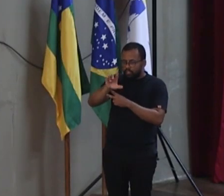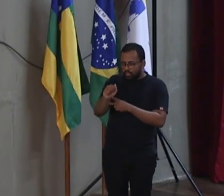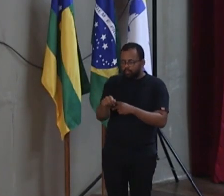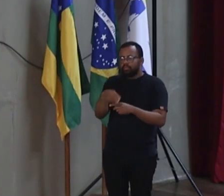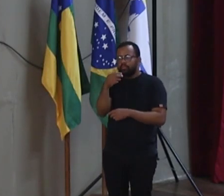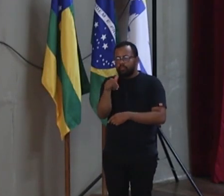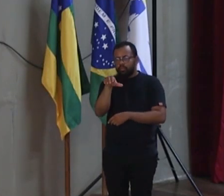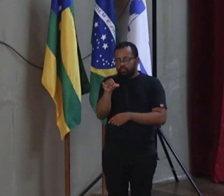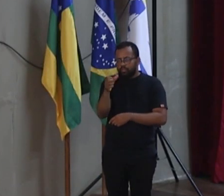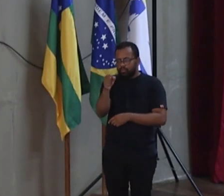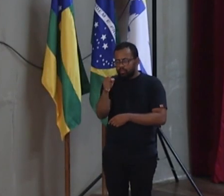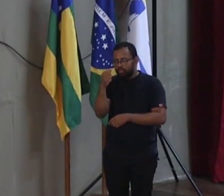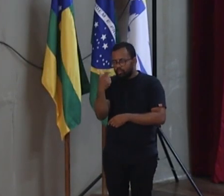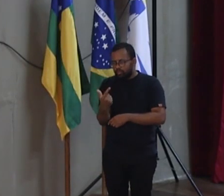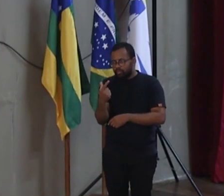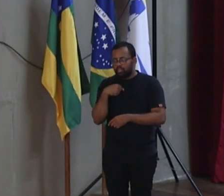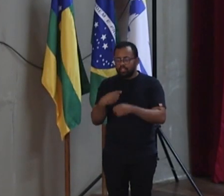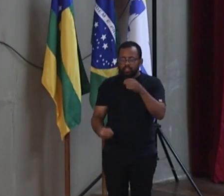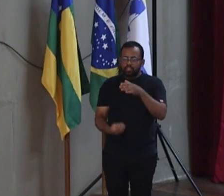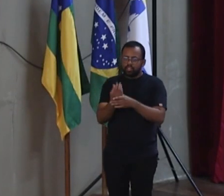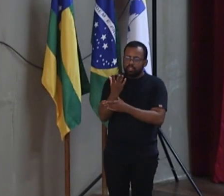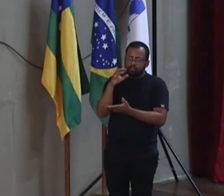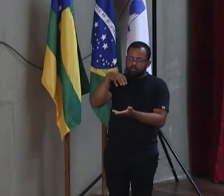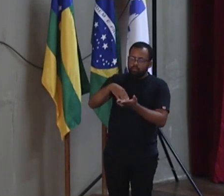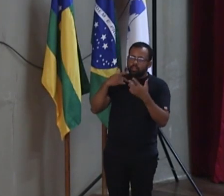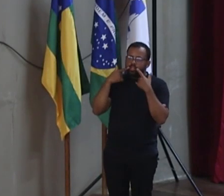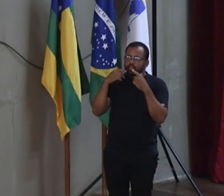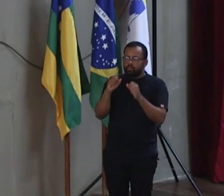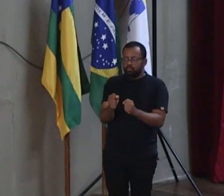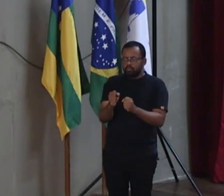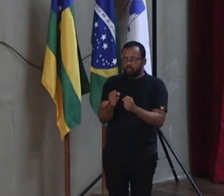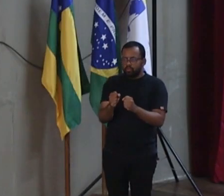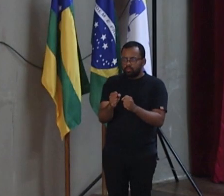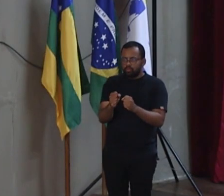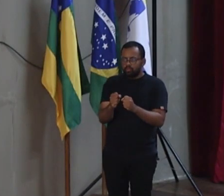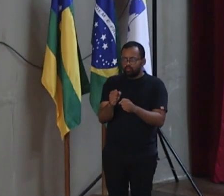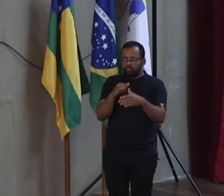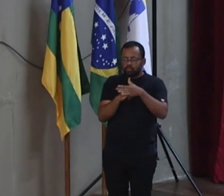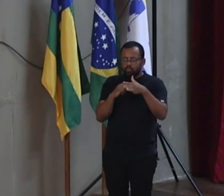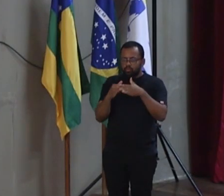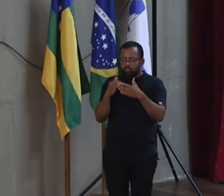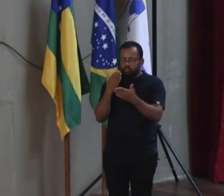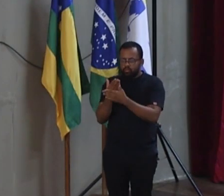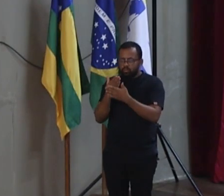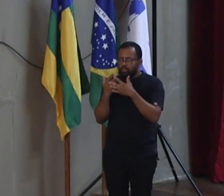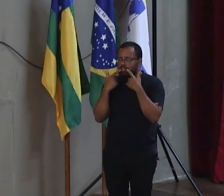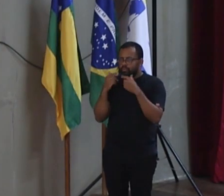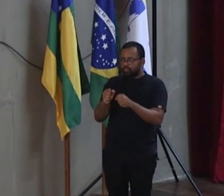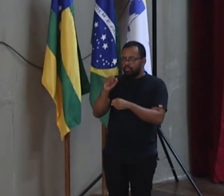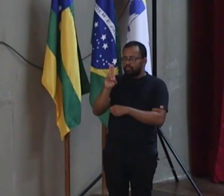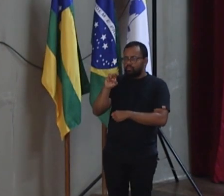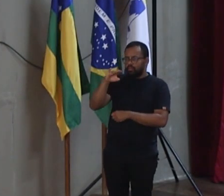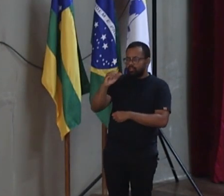Em 1982, é criado o Departamento de Linguística Aplicada no Instituto de Estudos da Linguagem da